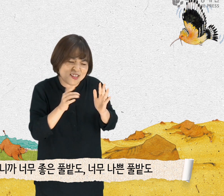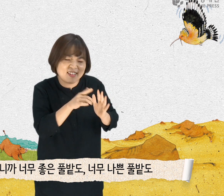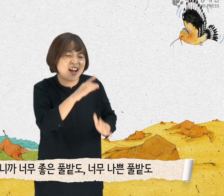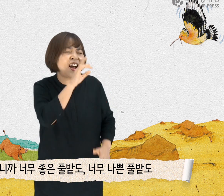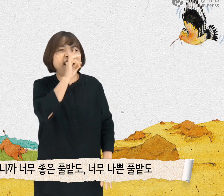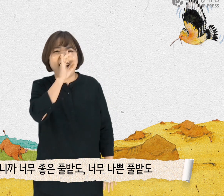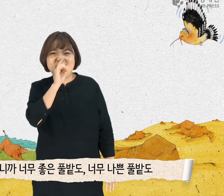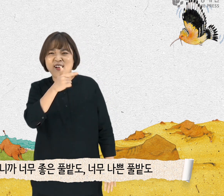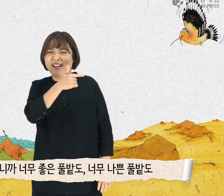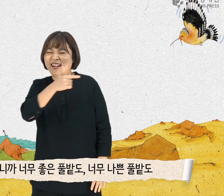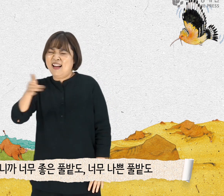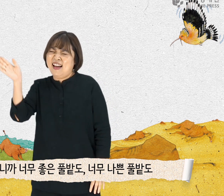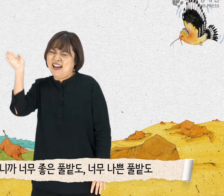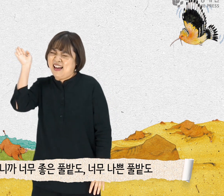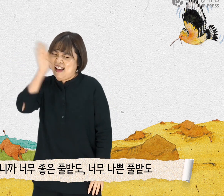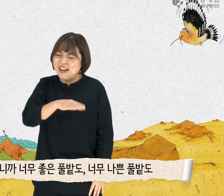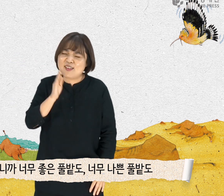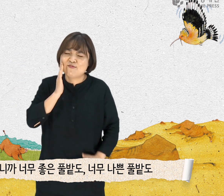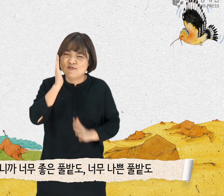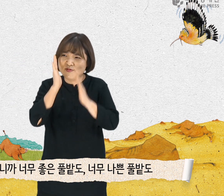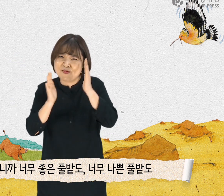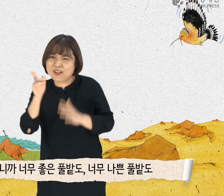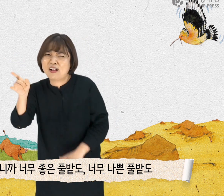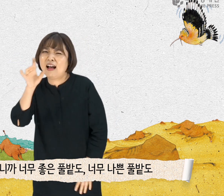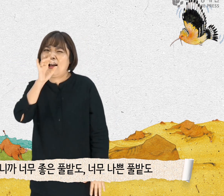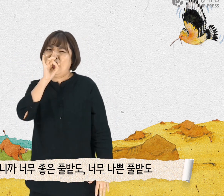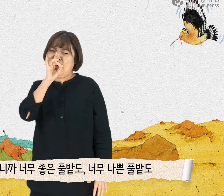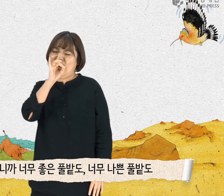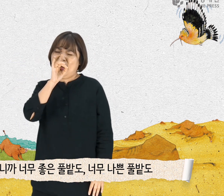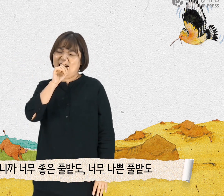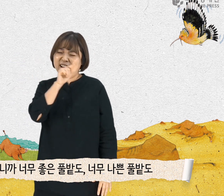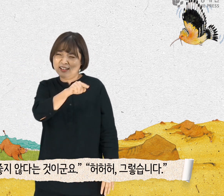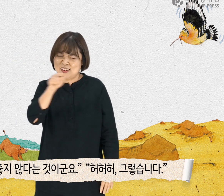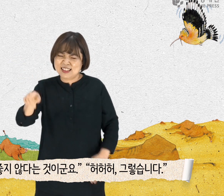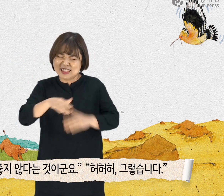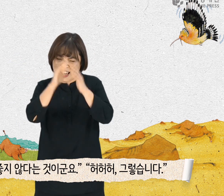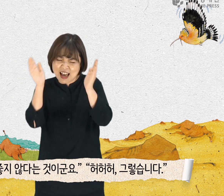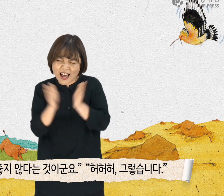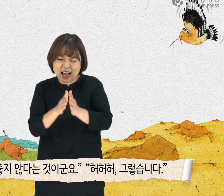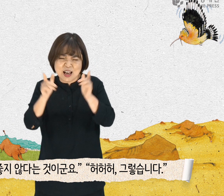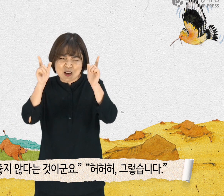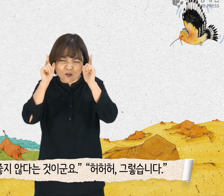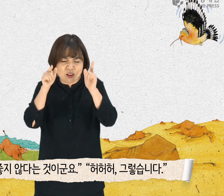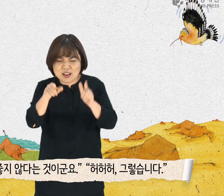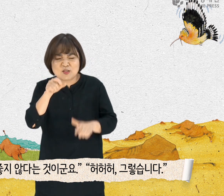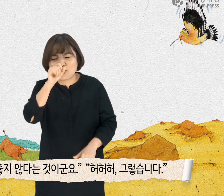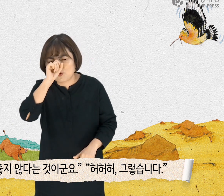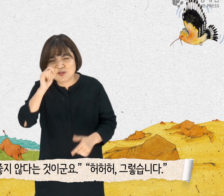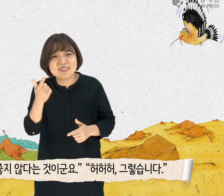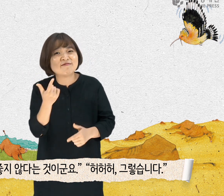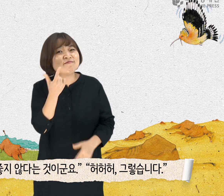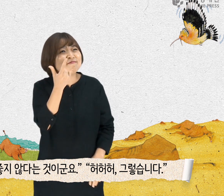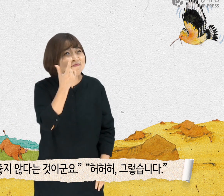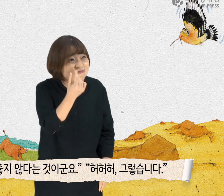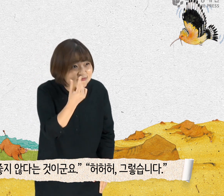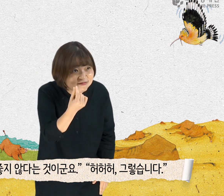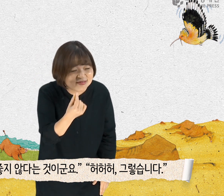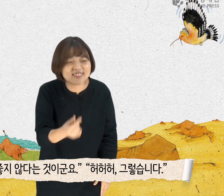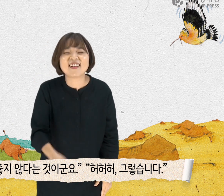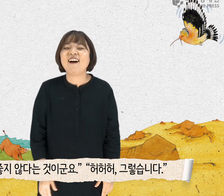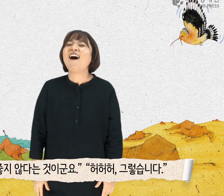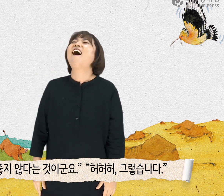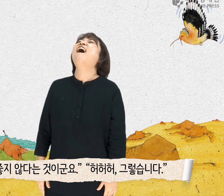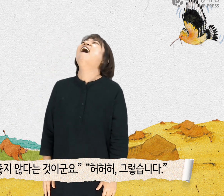좋은 불 밭도 너무 나쁜 불 밭도 소 들에게는 좋지 않다는 것이군요